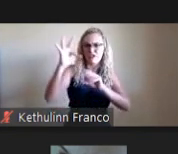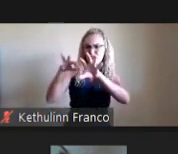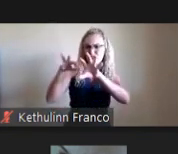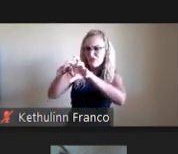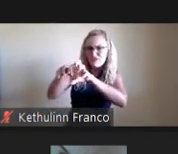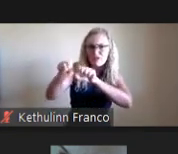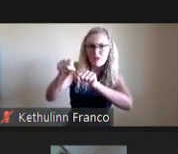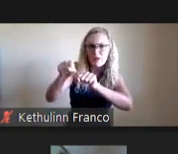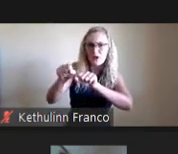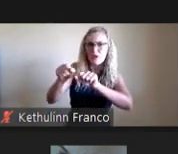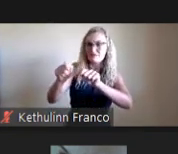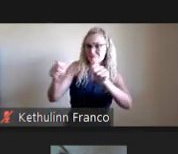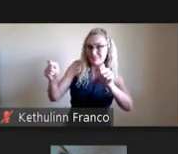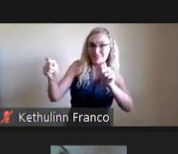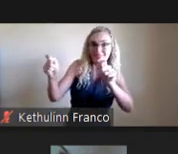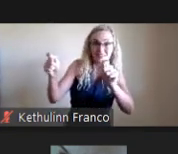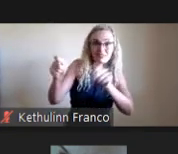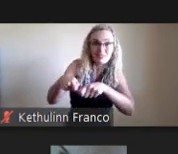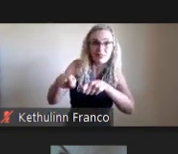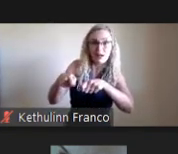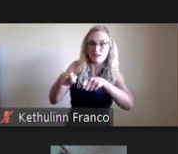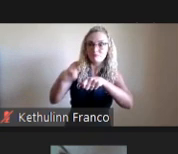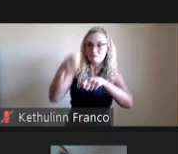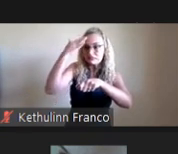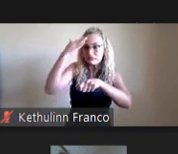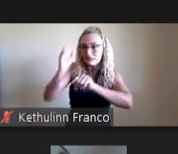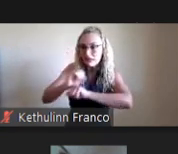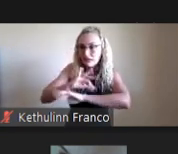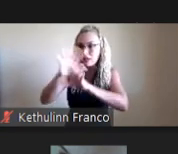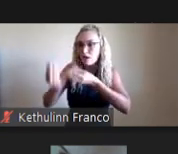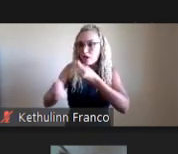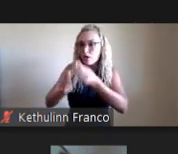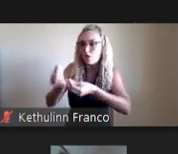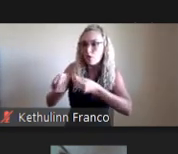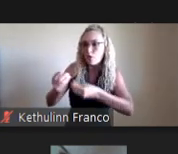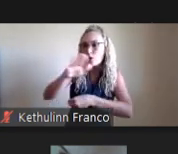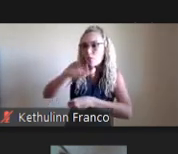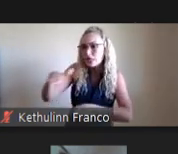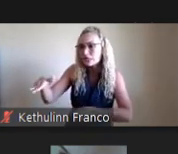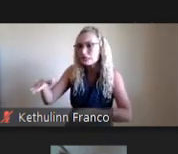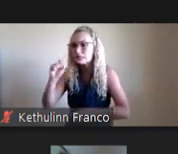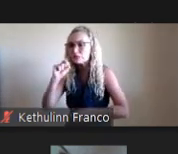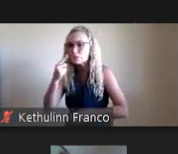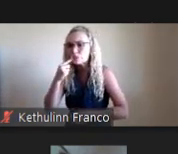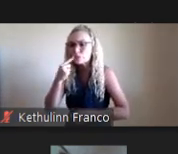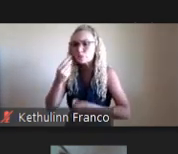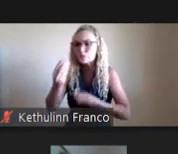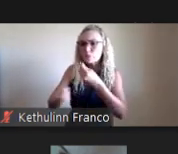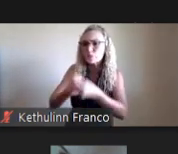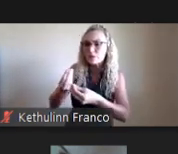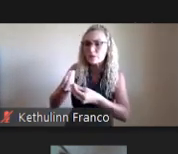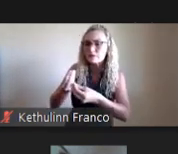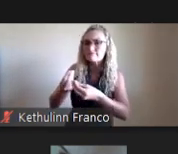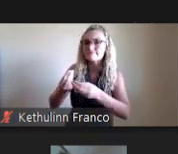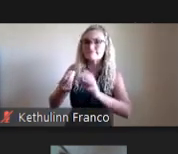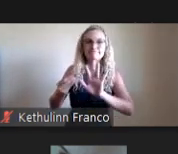pouco. 60 é muito pouquinho. 120 é muito pouco